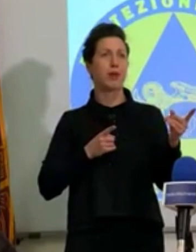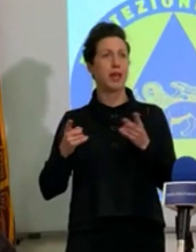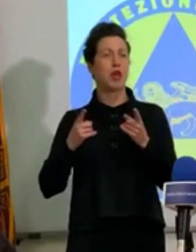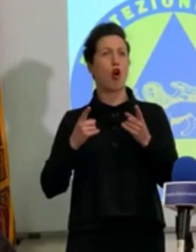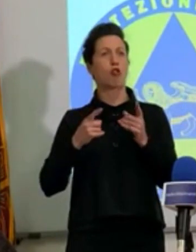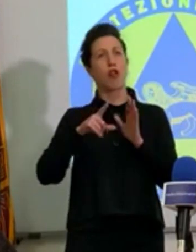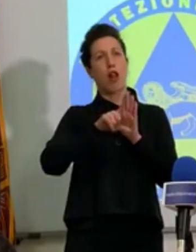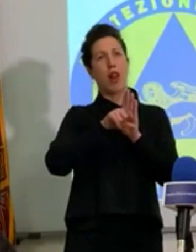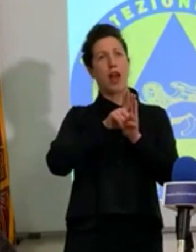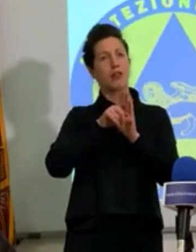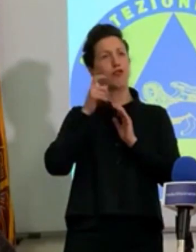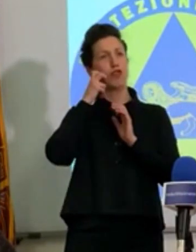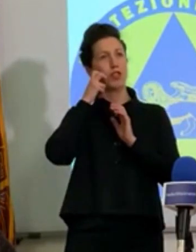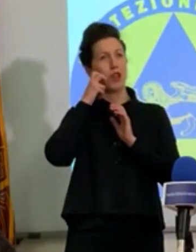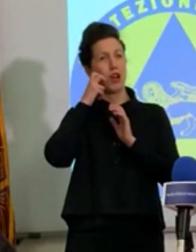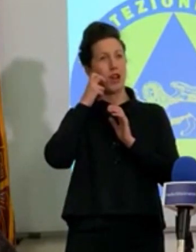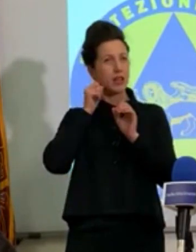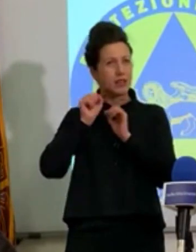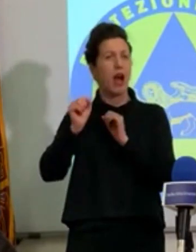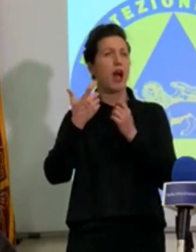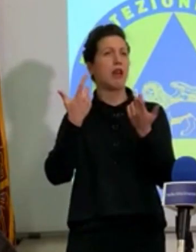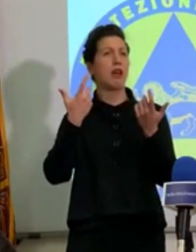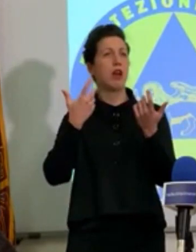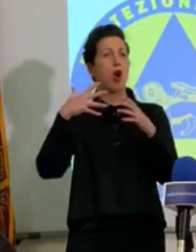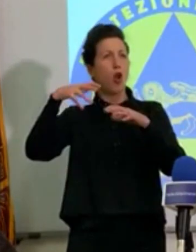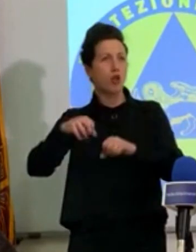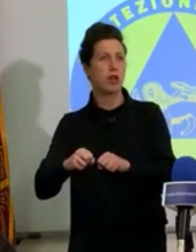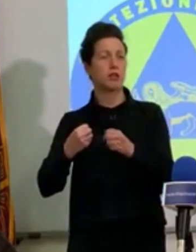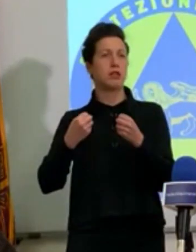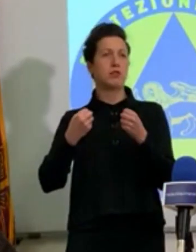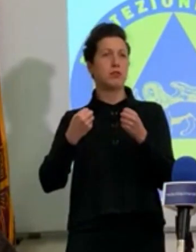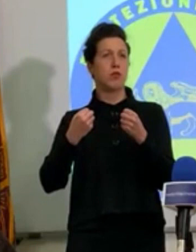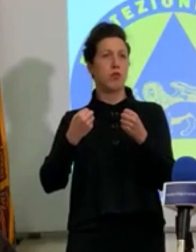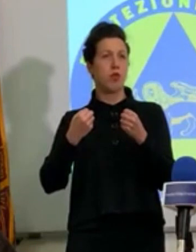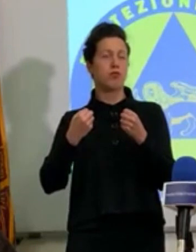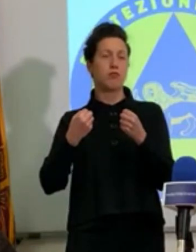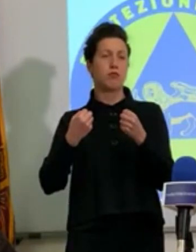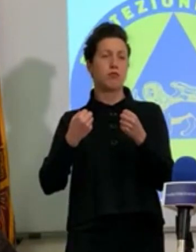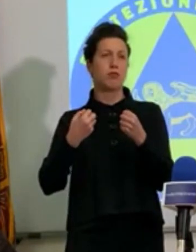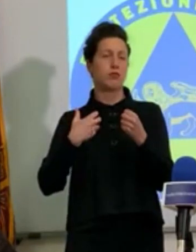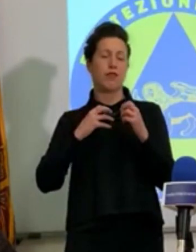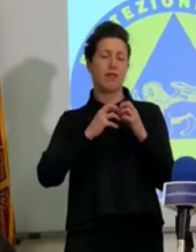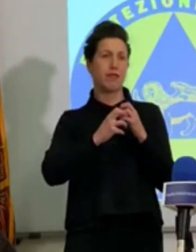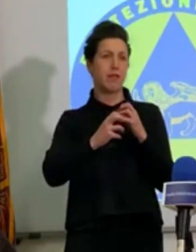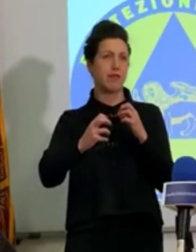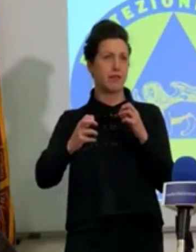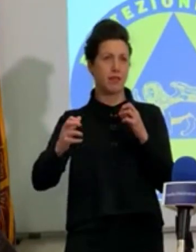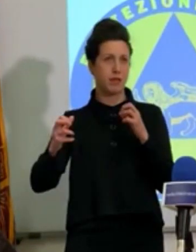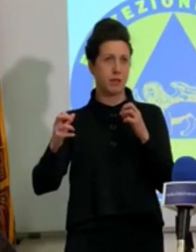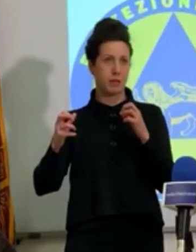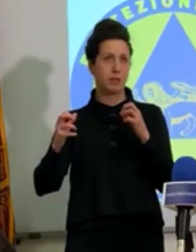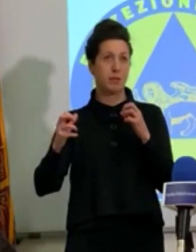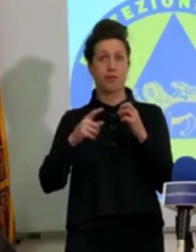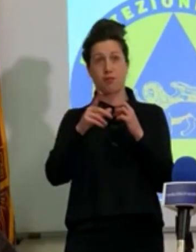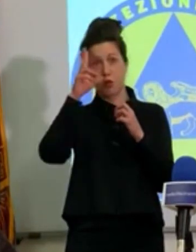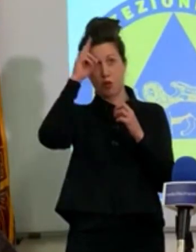anche della condizione femminile in quei territori dell'Abissina e tutto quello che